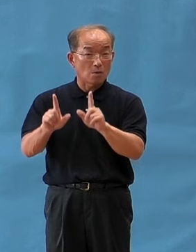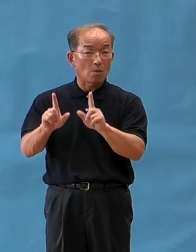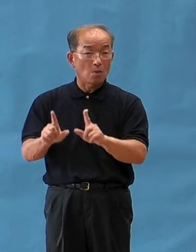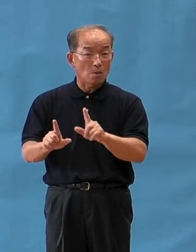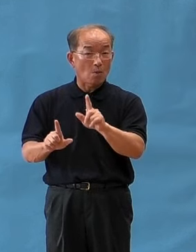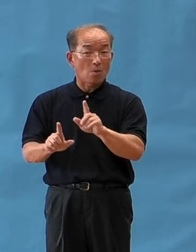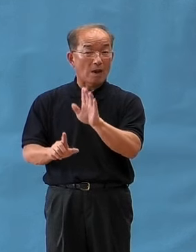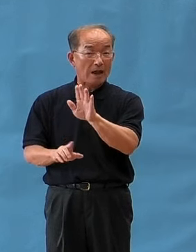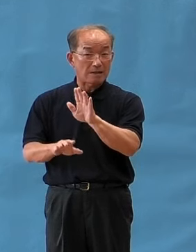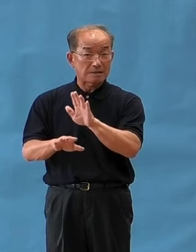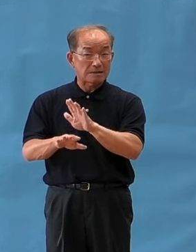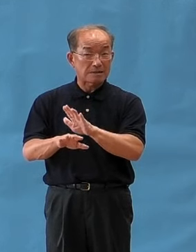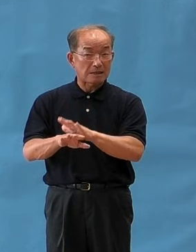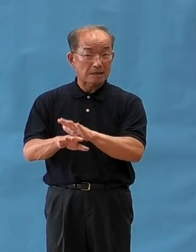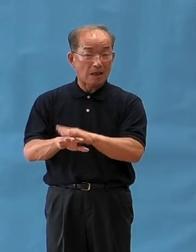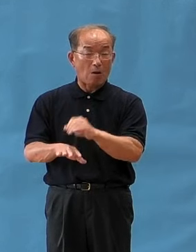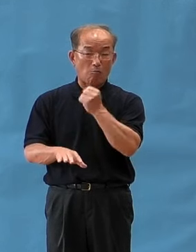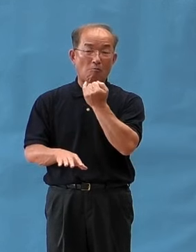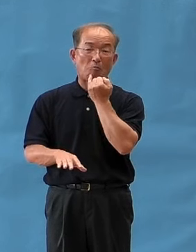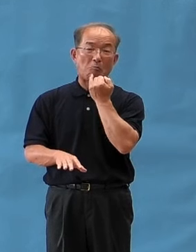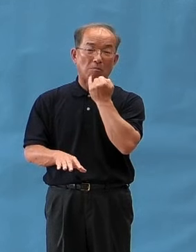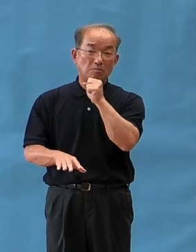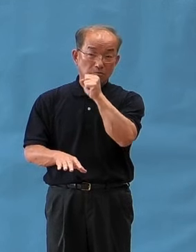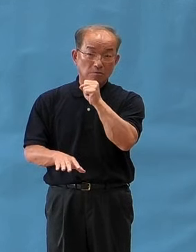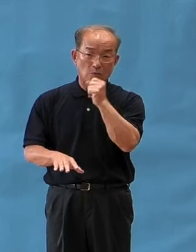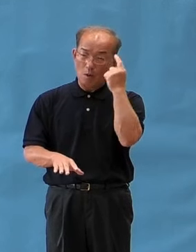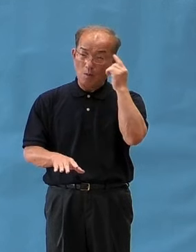を是とは全然思ってないってことが